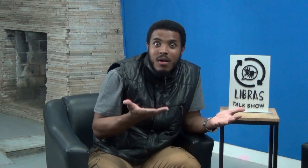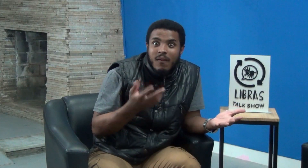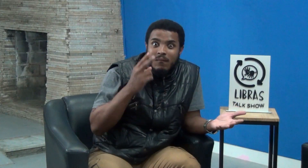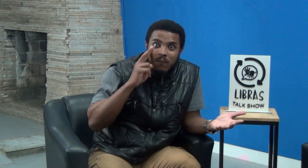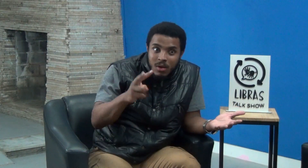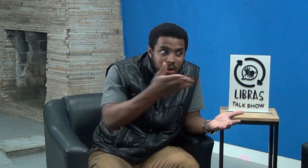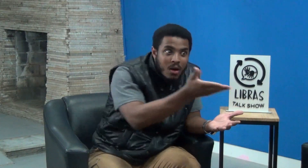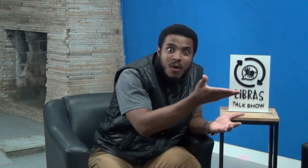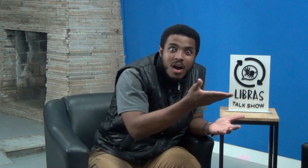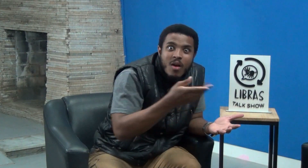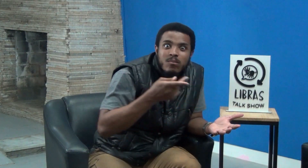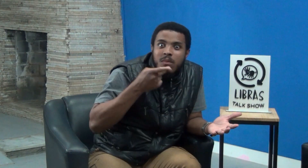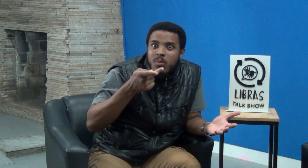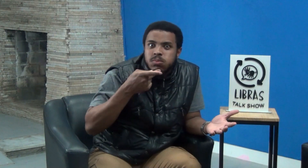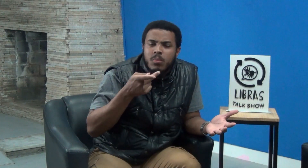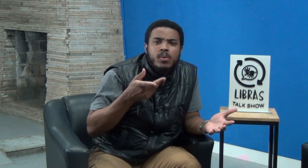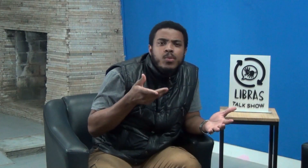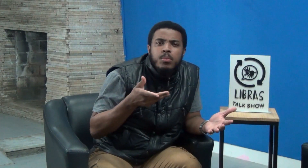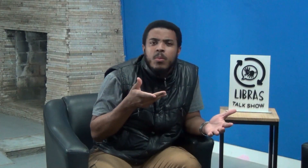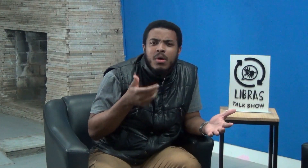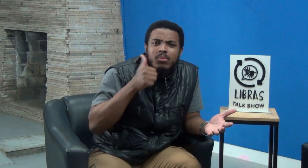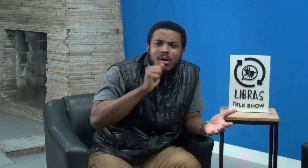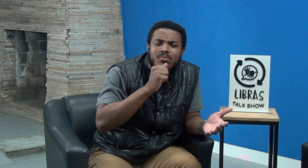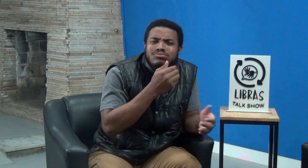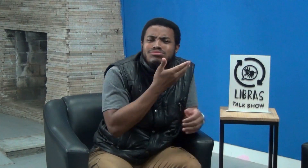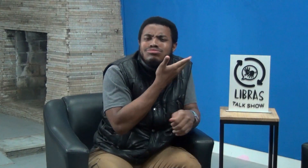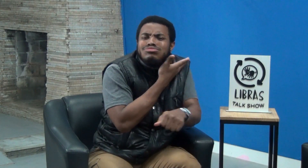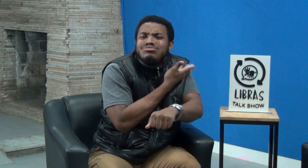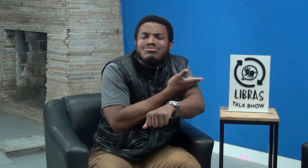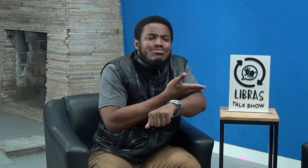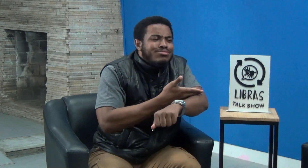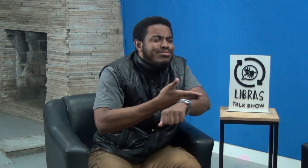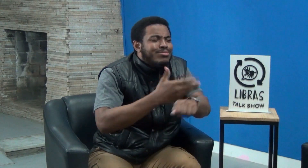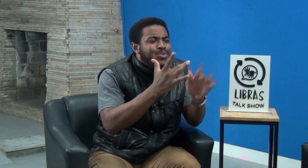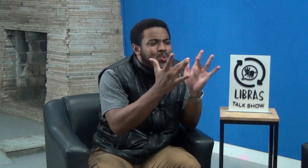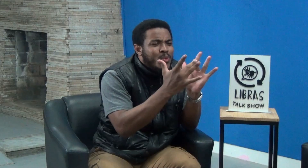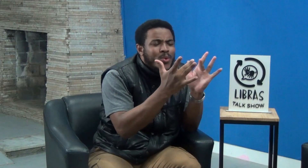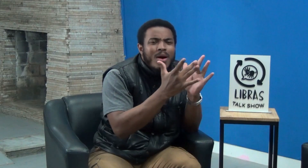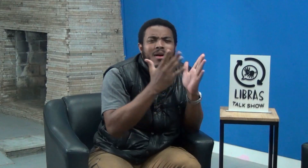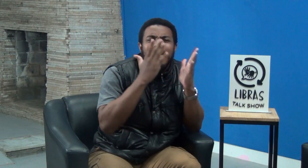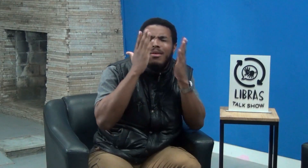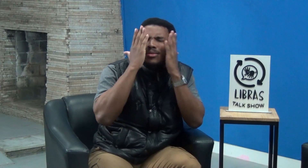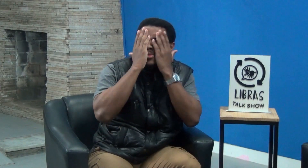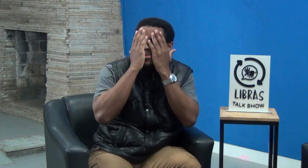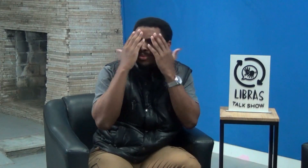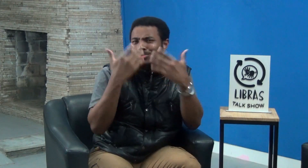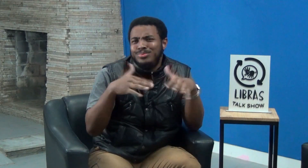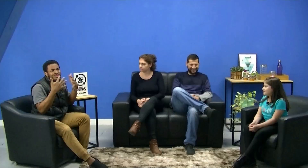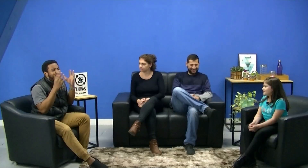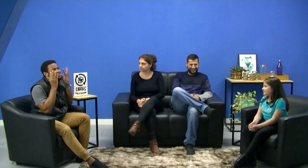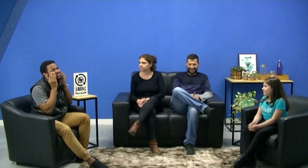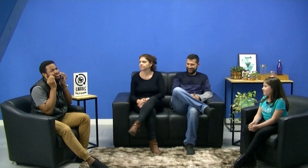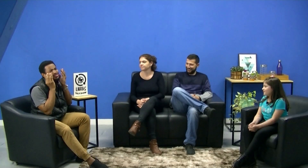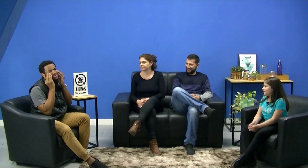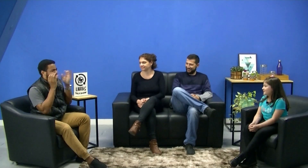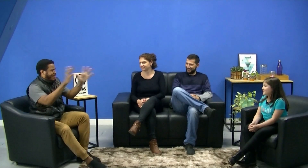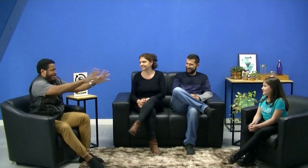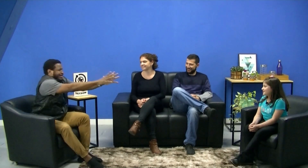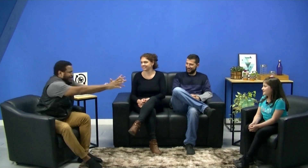Uau! Vocês viram a história? E ela fazendo a tradução da voz dos próprios pais. Olha isso, a intimidade, olha que